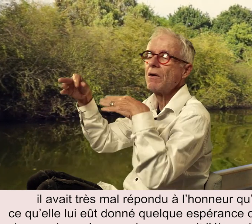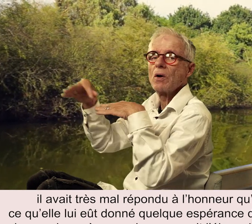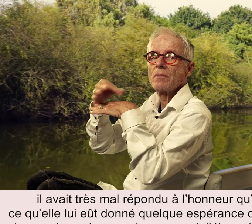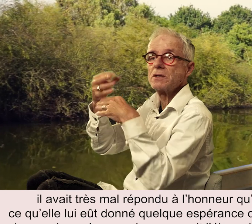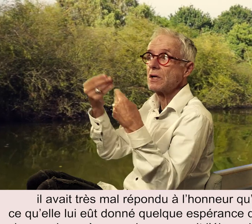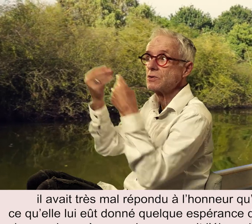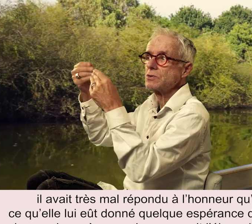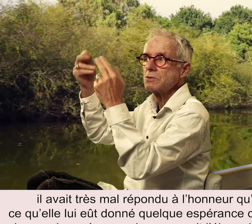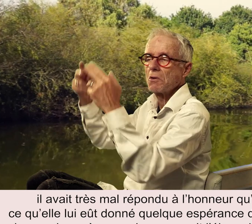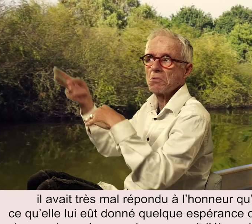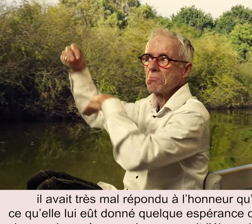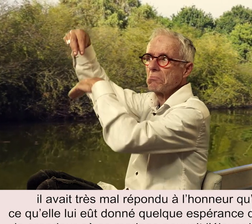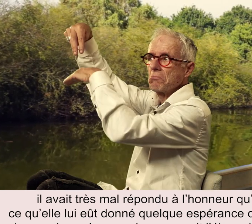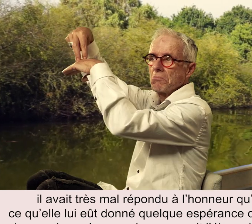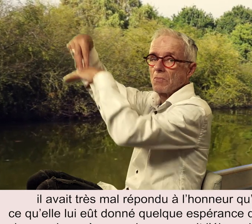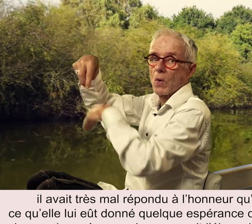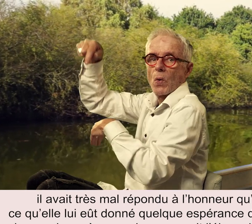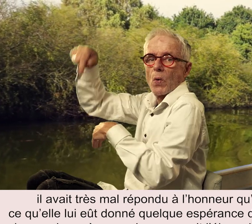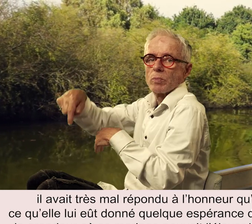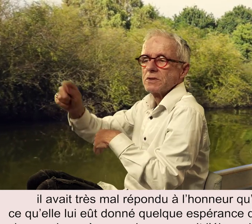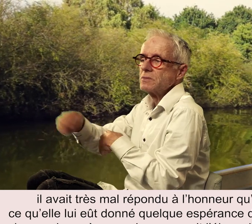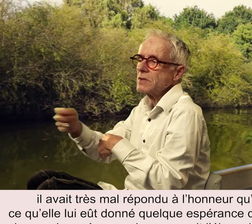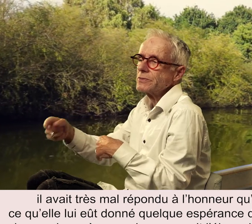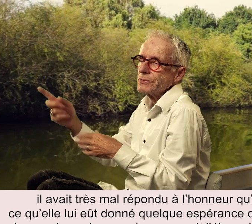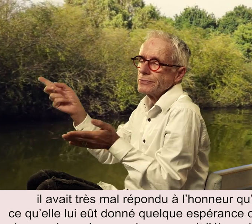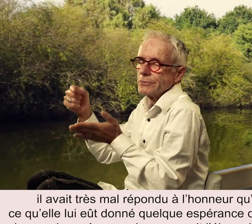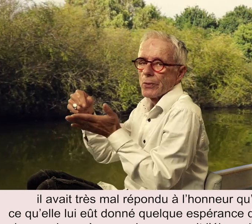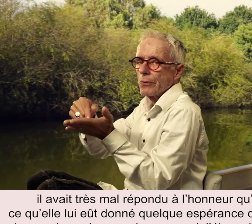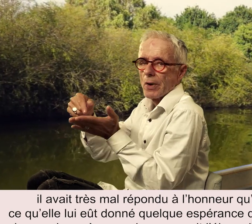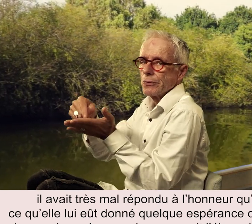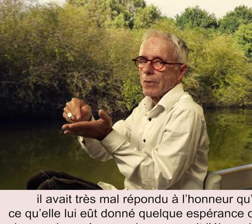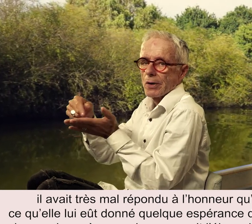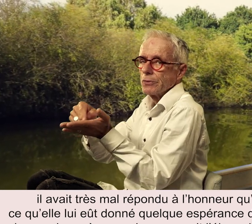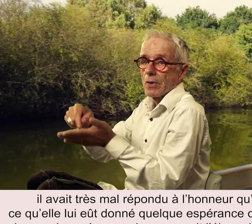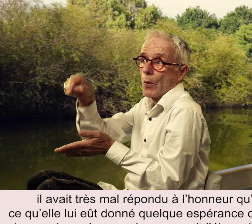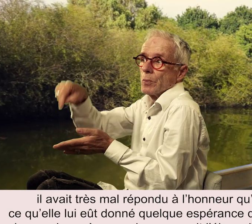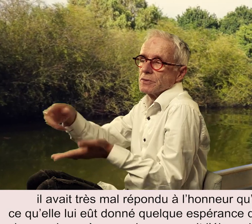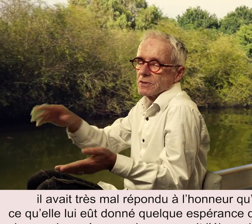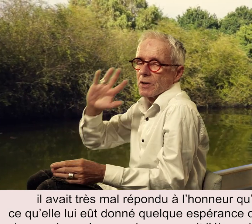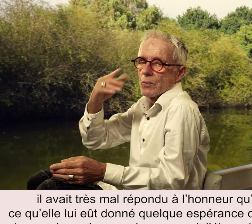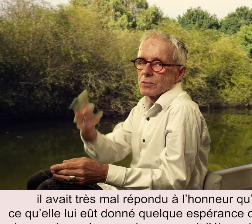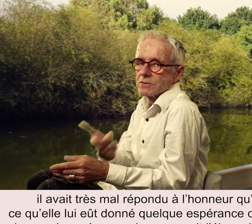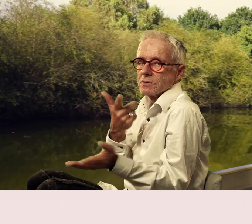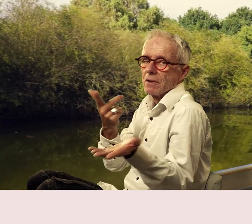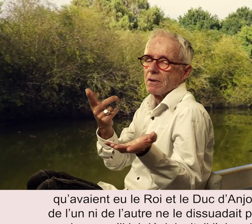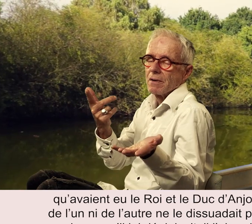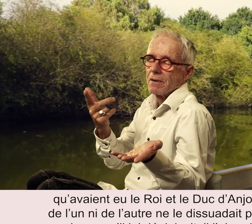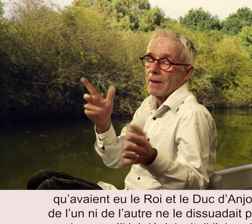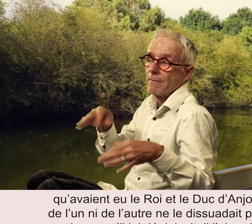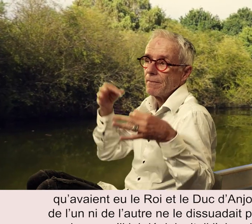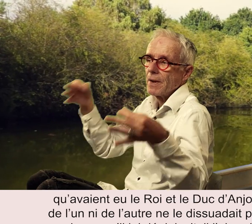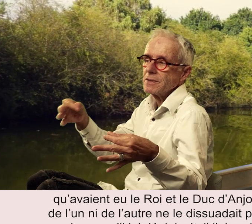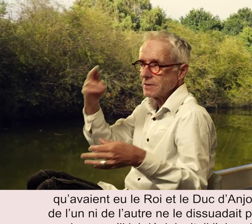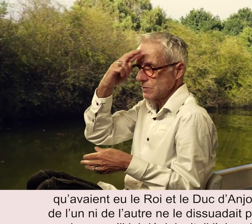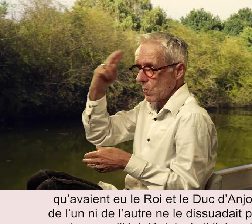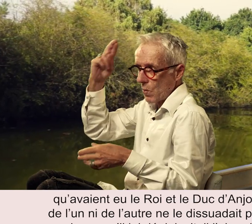pouvait l'élever l'avait obligé de lui rendre plus de devoirs, et que c'était ce qui avait donné lieu aux soupçons qu'avaient eu le